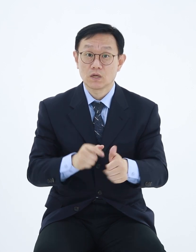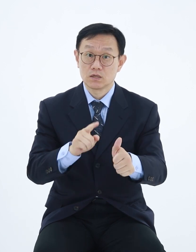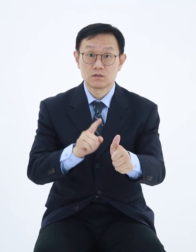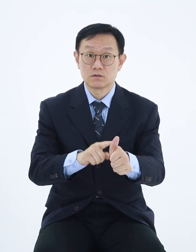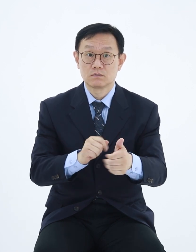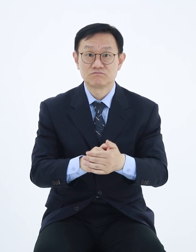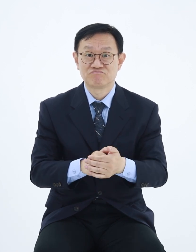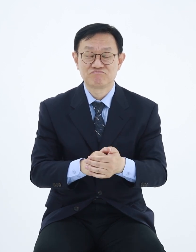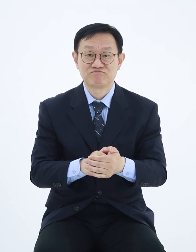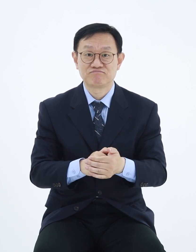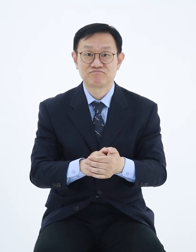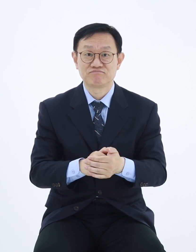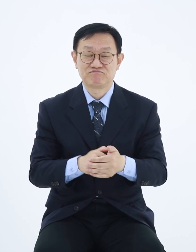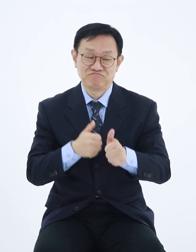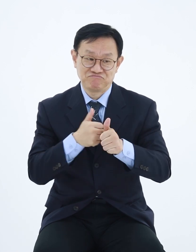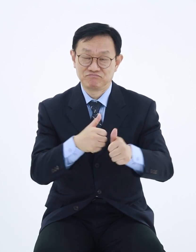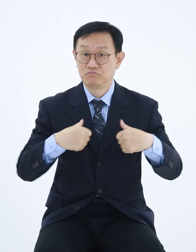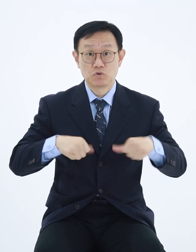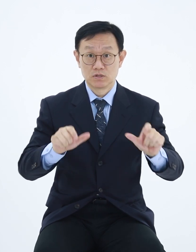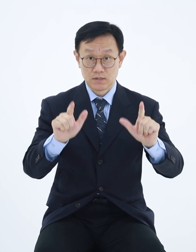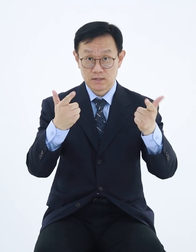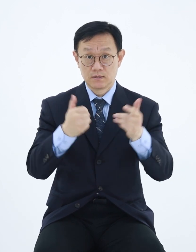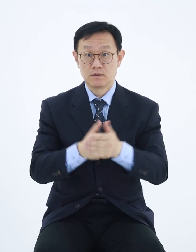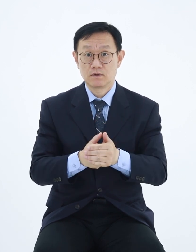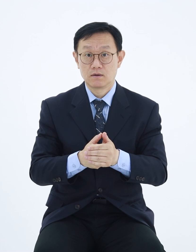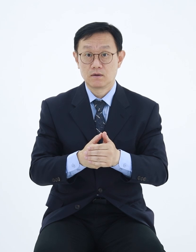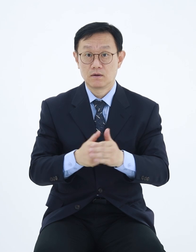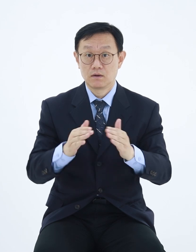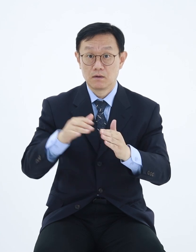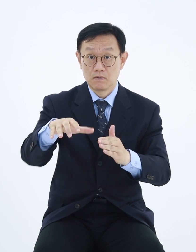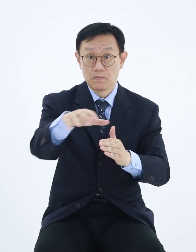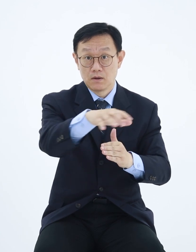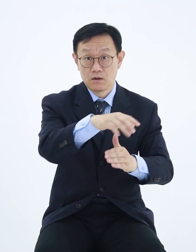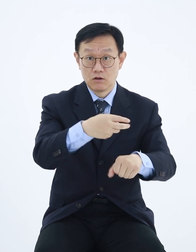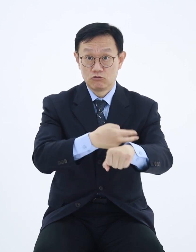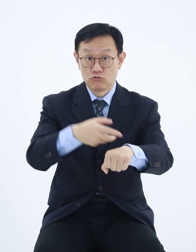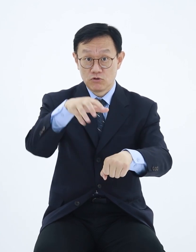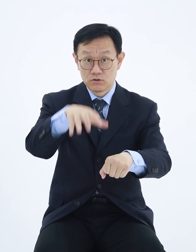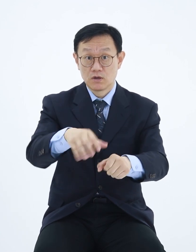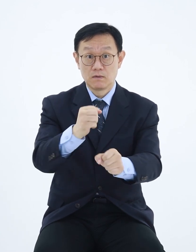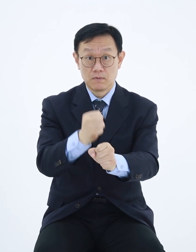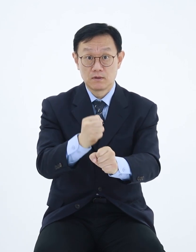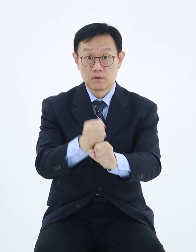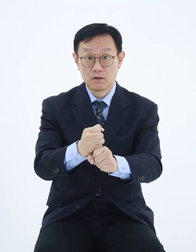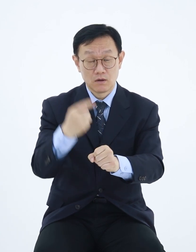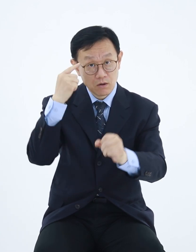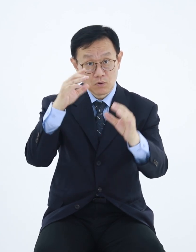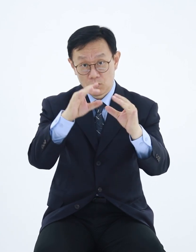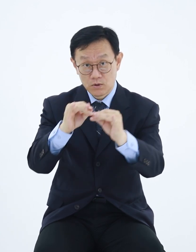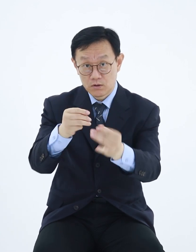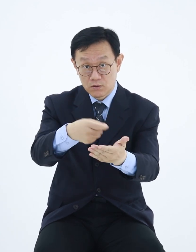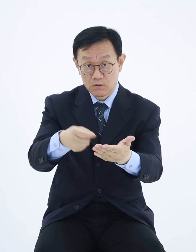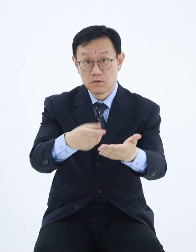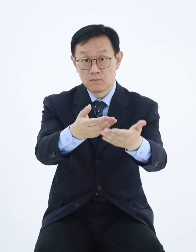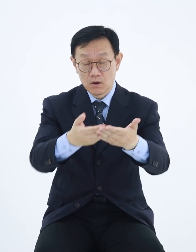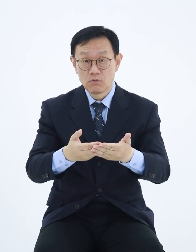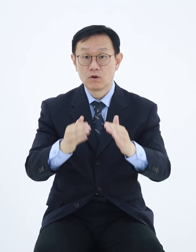H씨는 물러서지 않았습니다. 마을 이웃들에게 수영장을 짓는 것에 동의한다는 서명도 받고 집 주변에 나무를